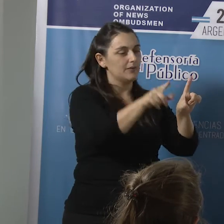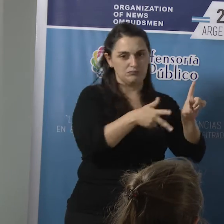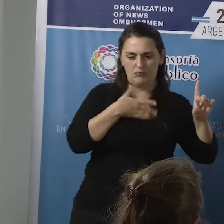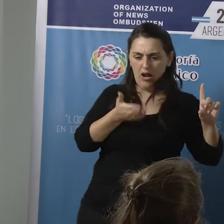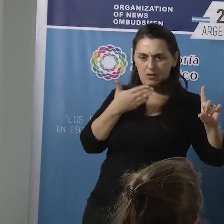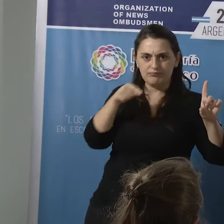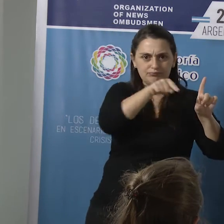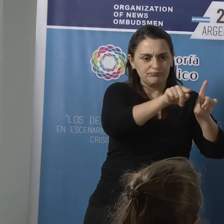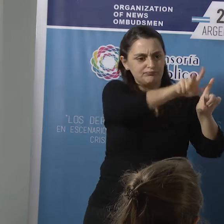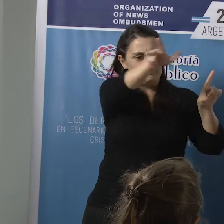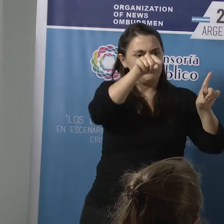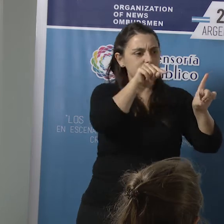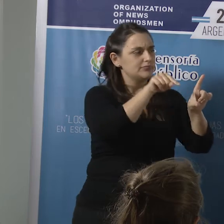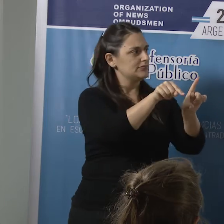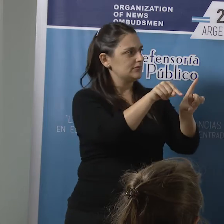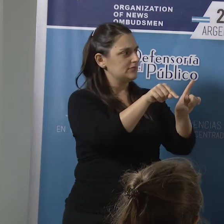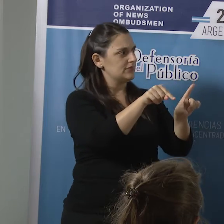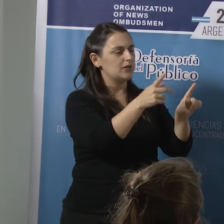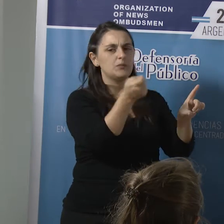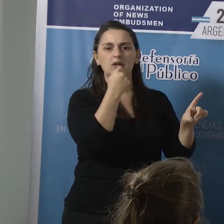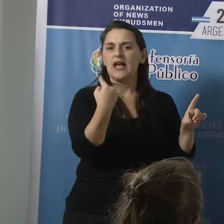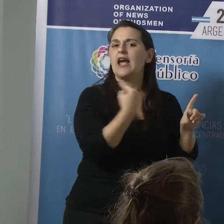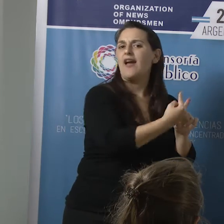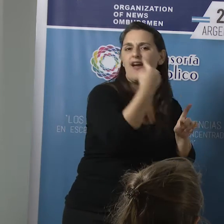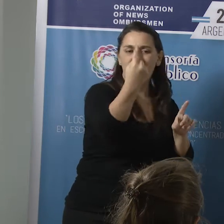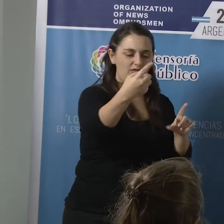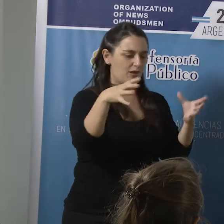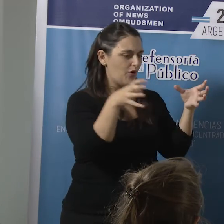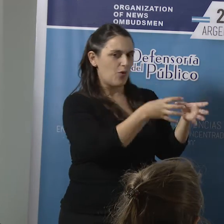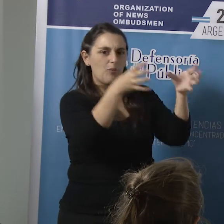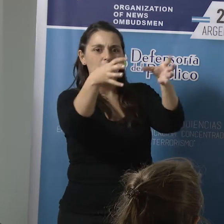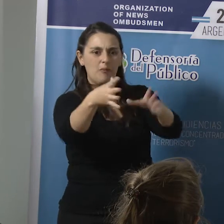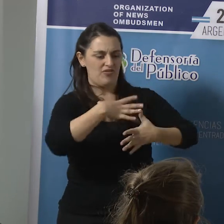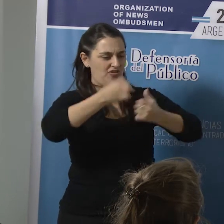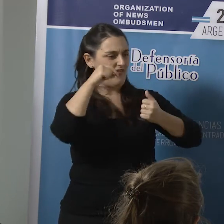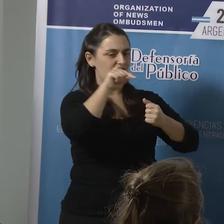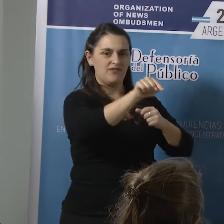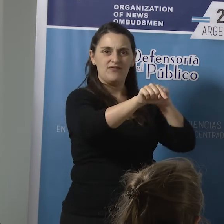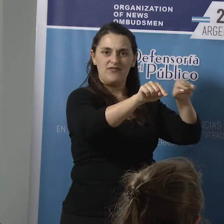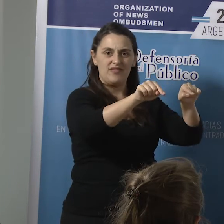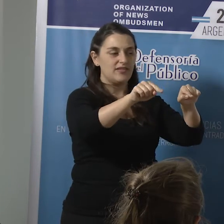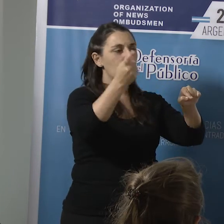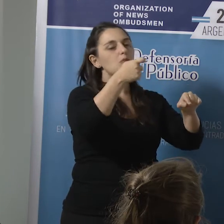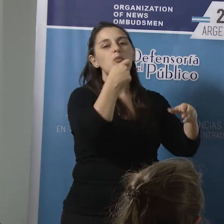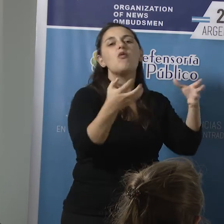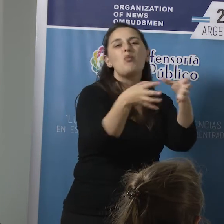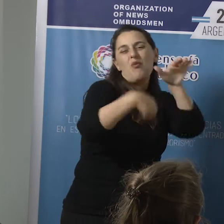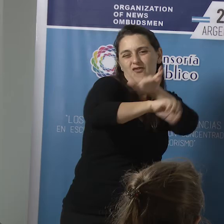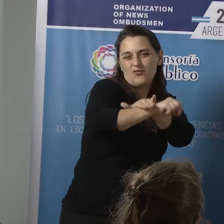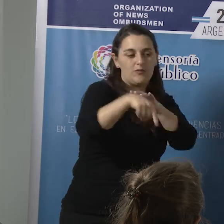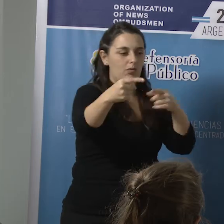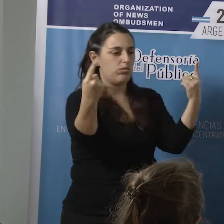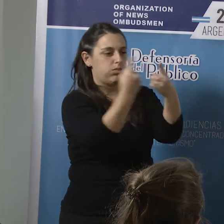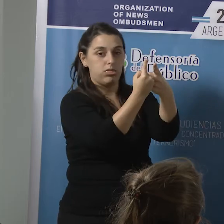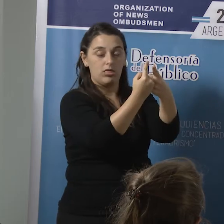Verbalmente, quiero decir, defienden un grupo, un partido, en este caso un equipo de fútbol u otro, y